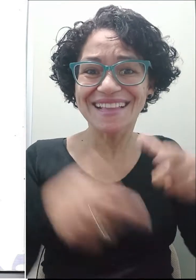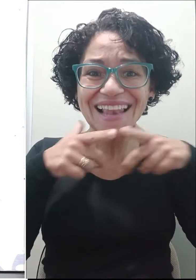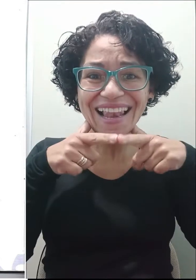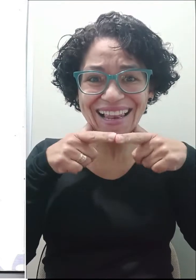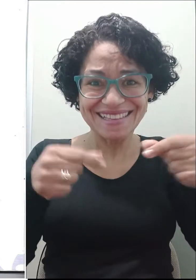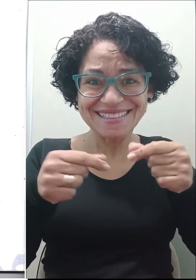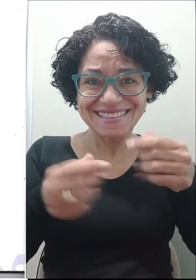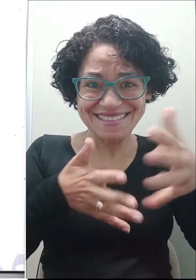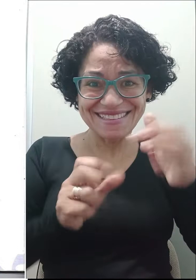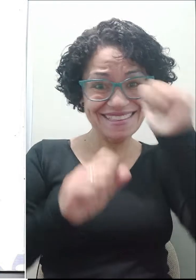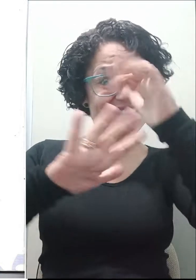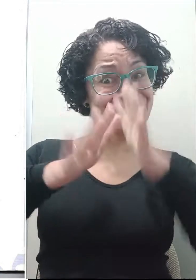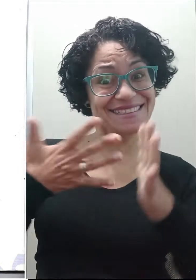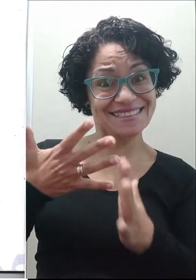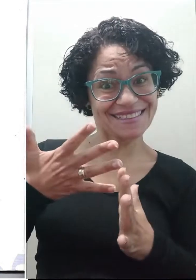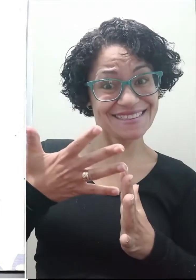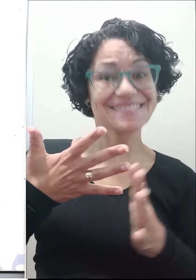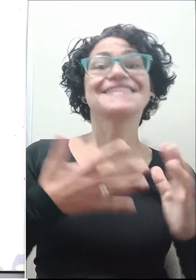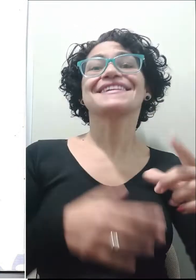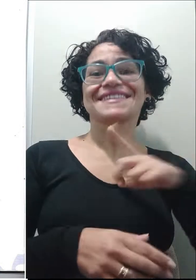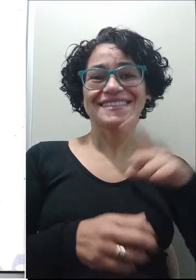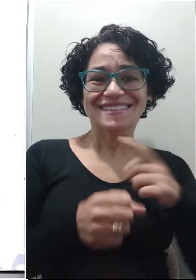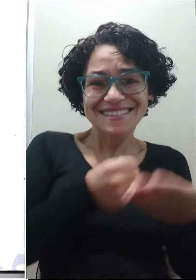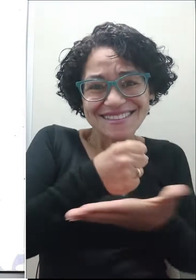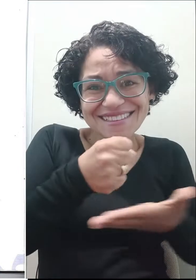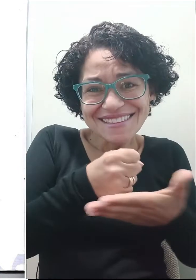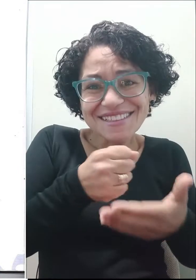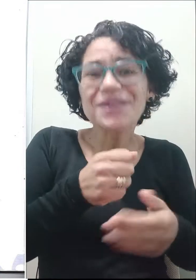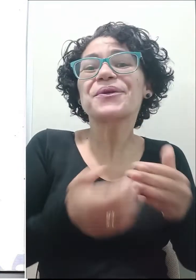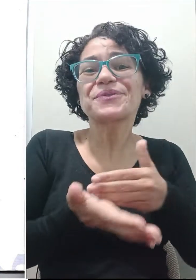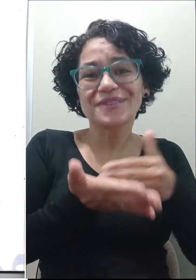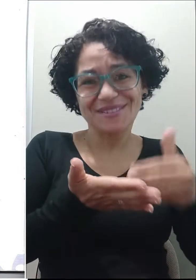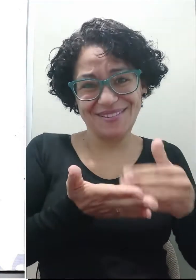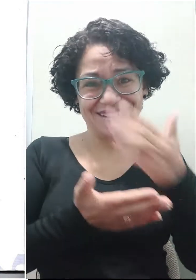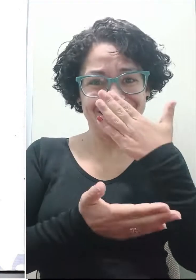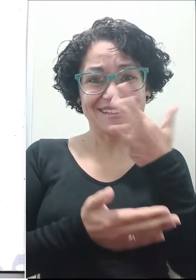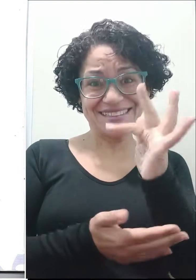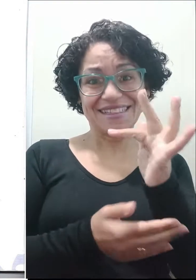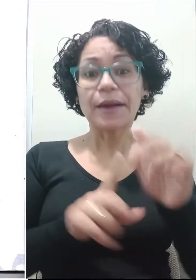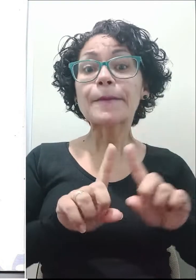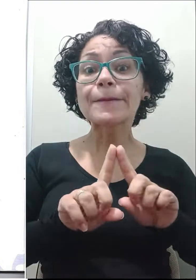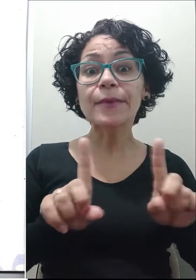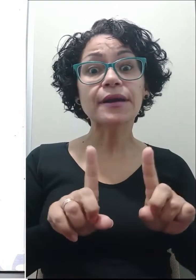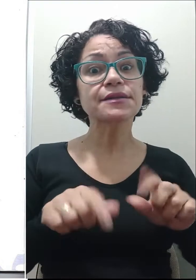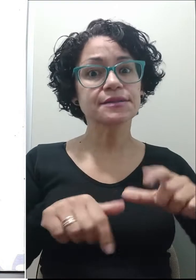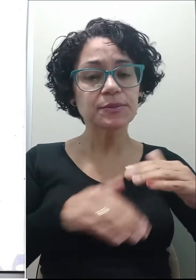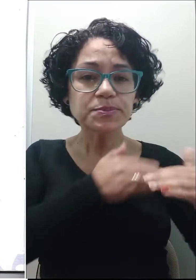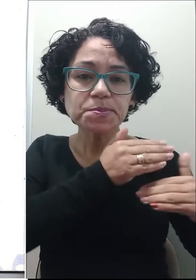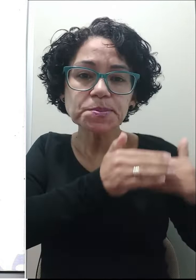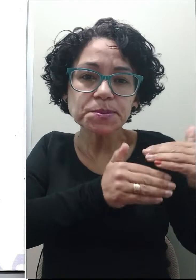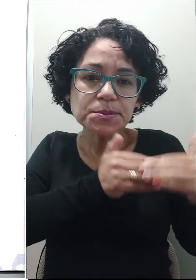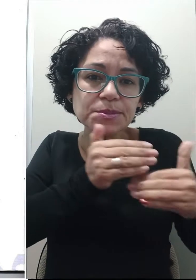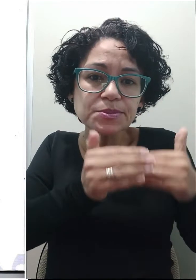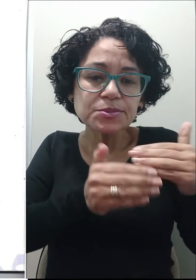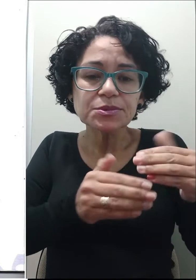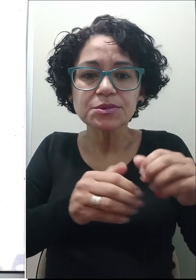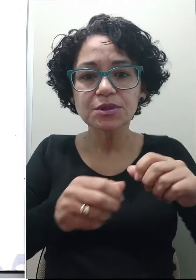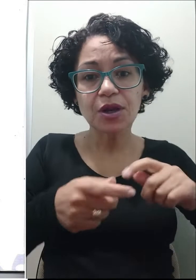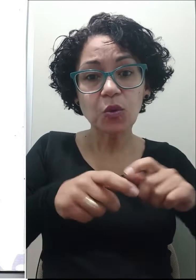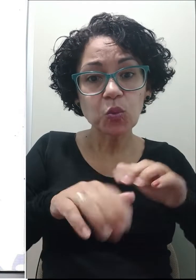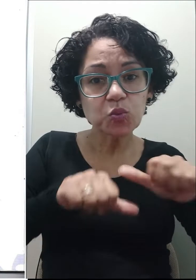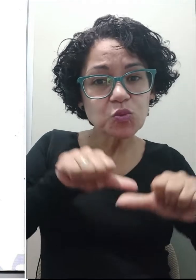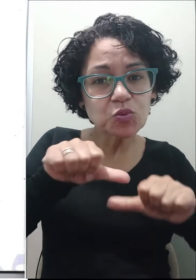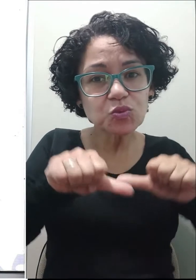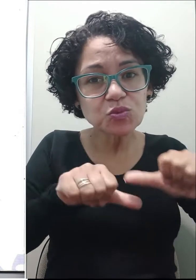língua de sinais, Libras, tem raízes francesa. Porém, com o passar dos anos, foi